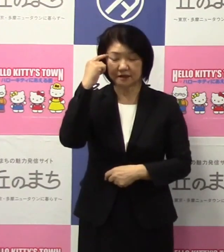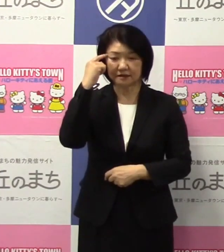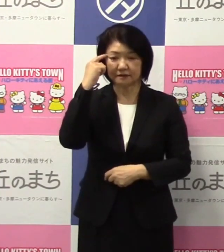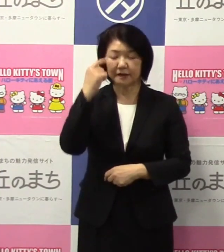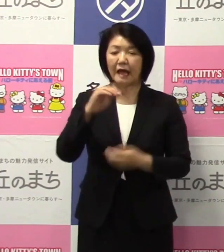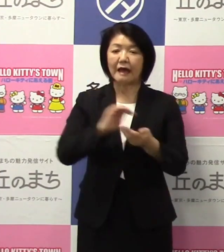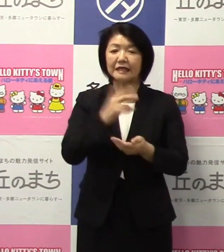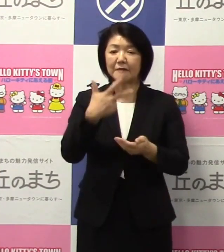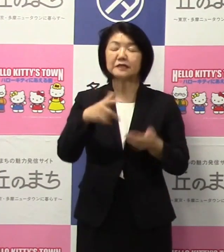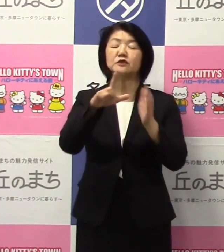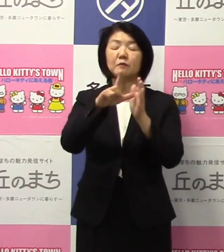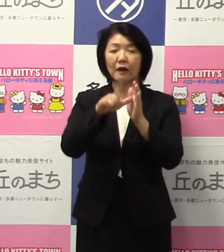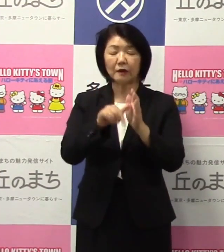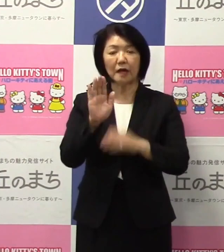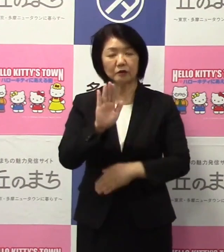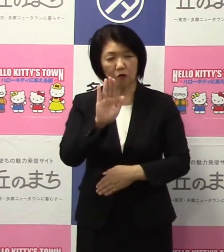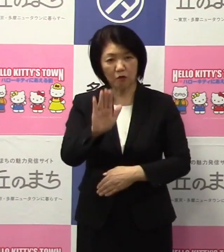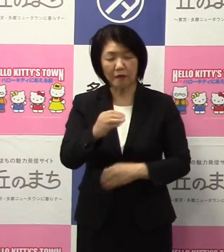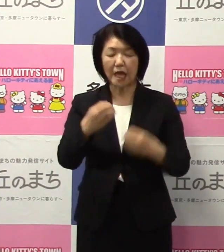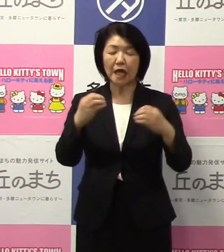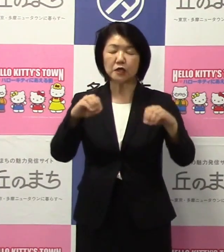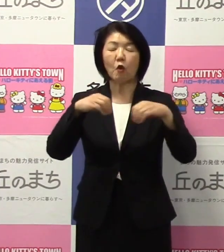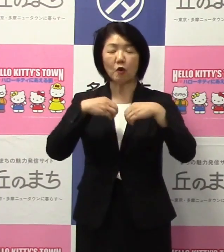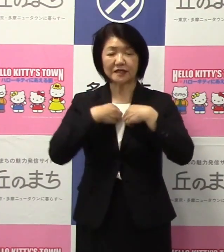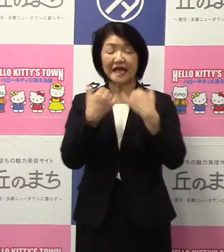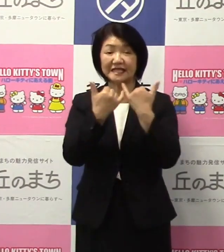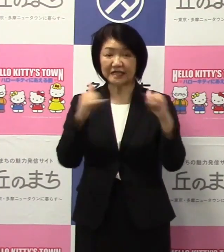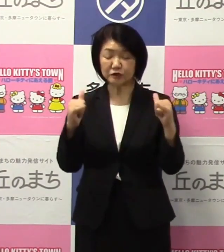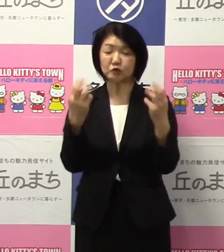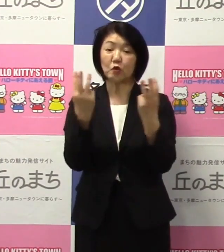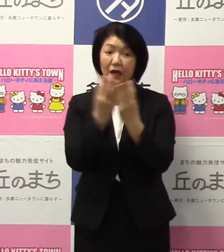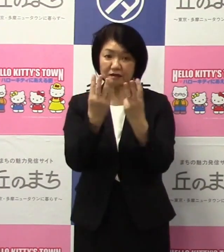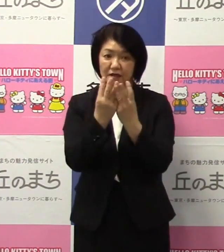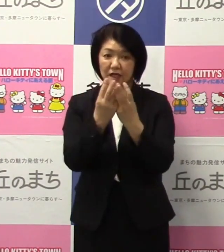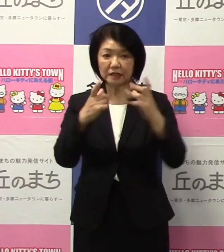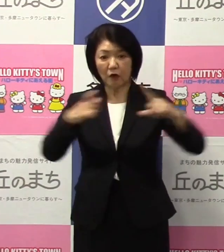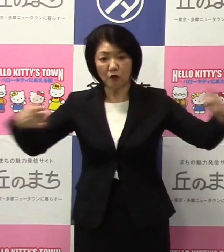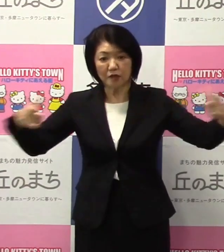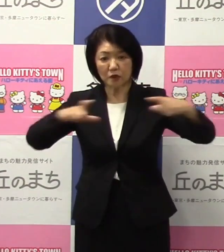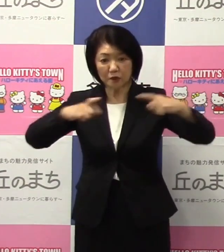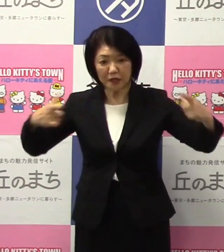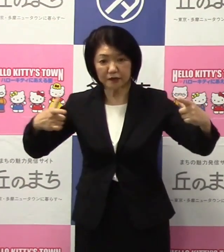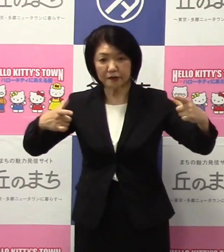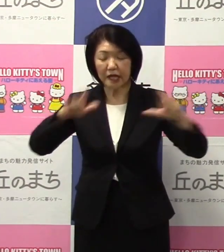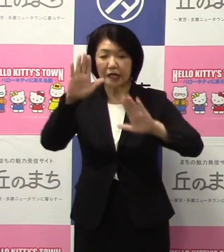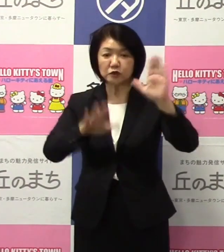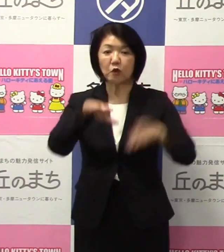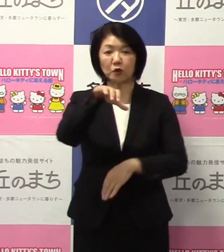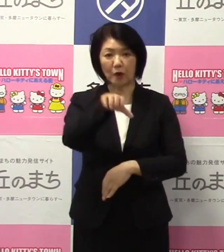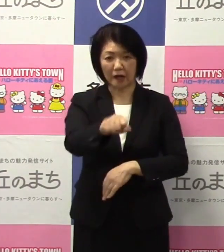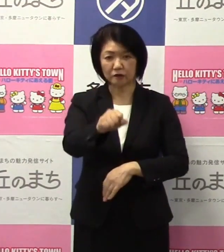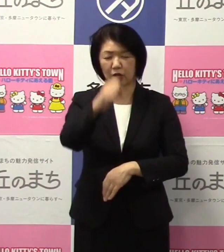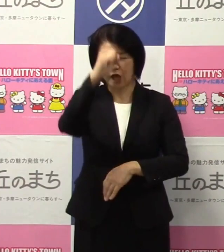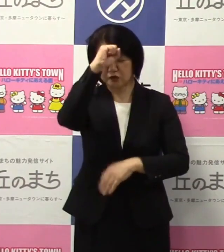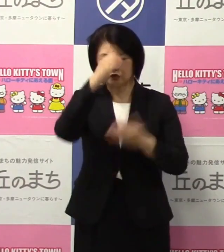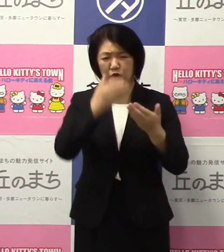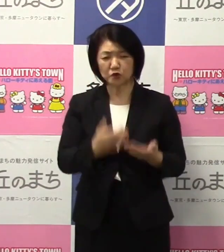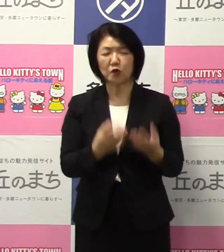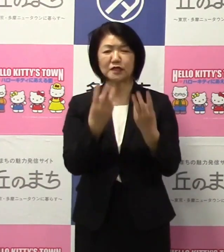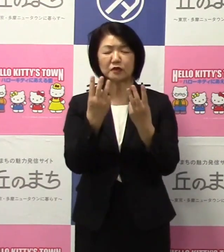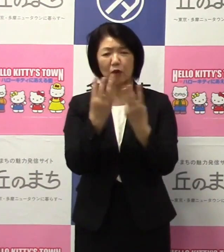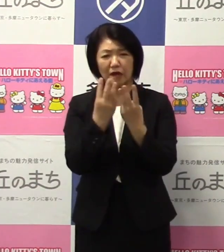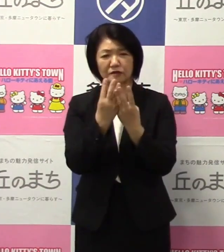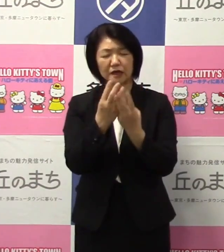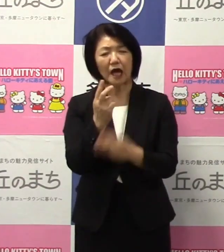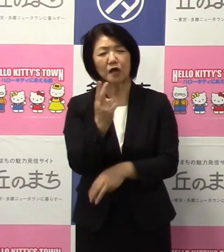の規模感で全容を把握し、重症者数の推移、そして病